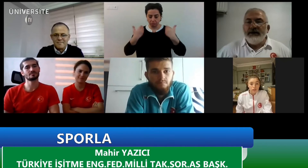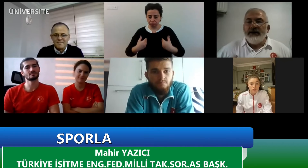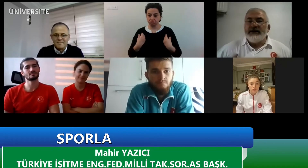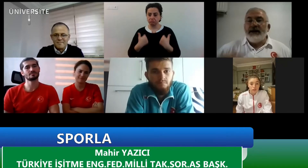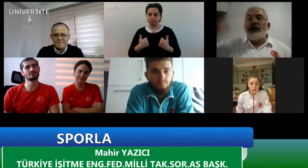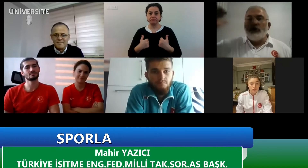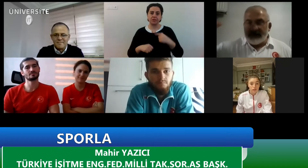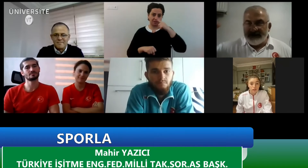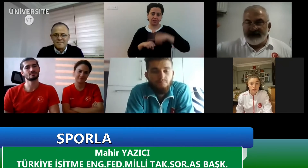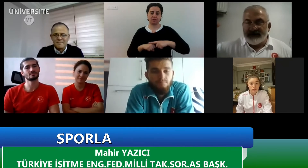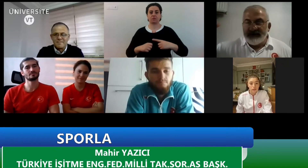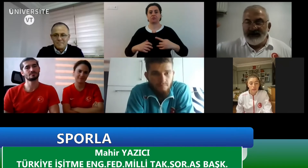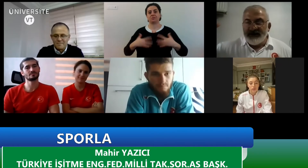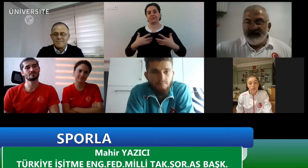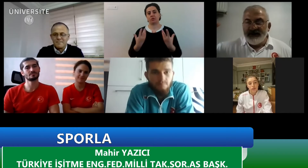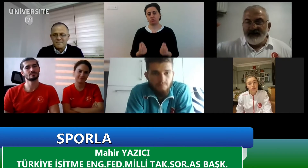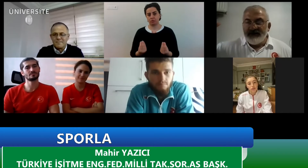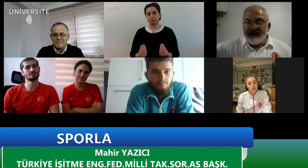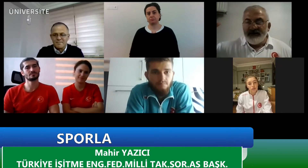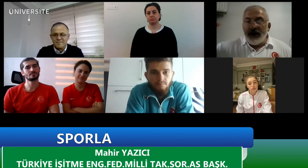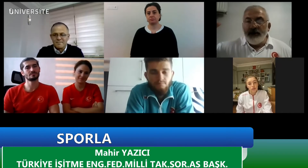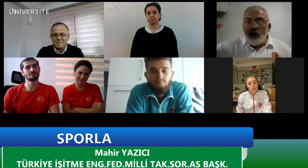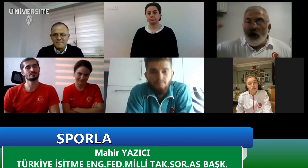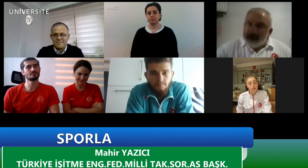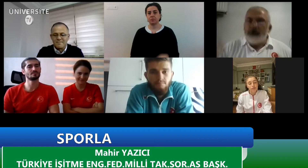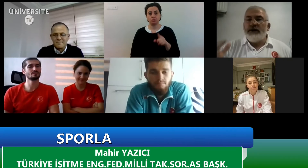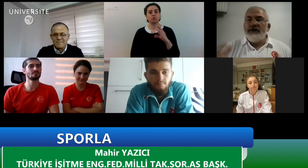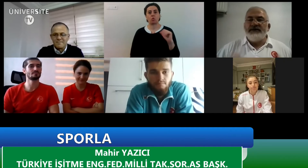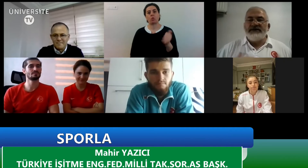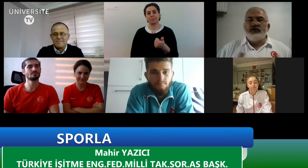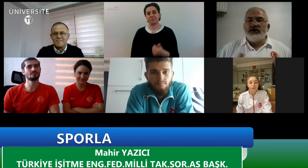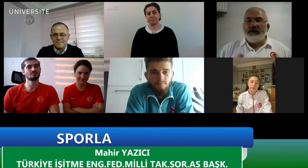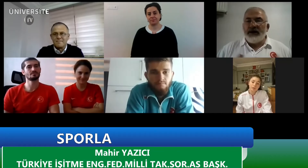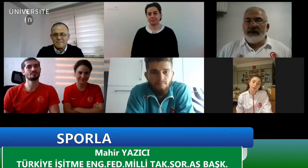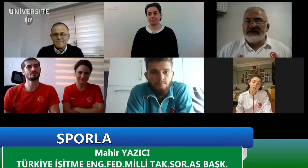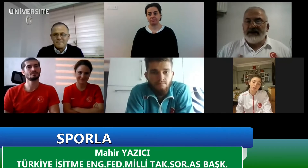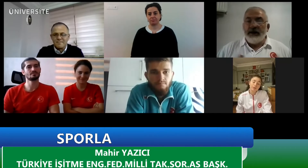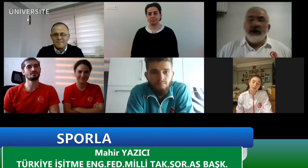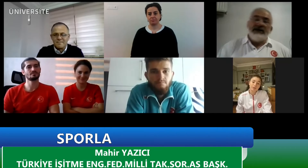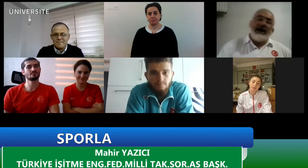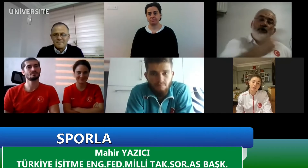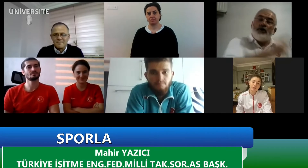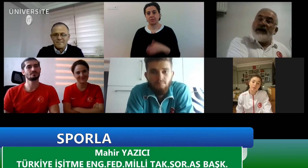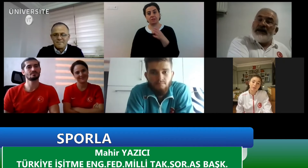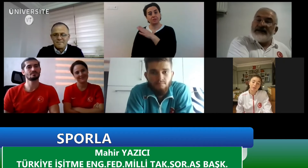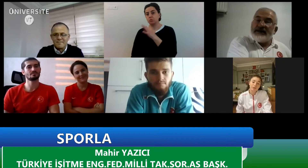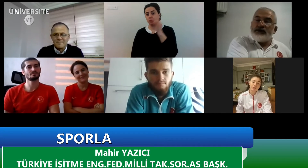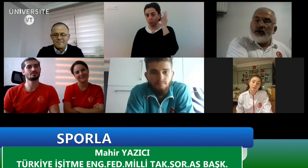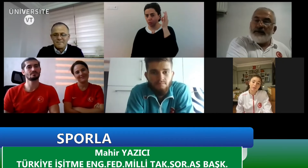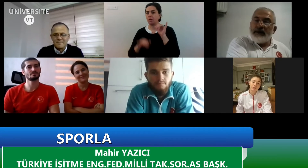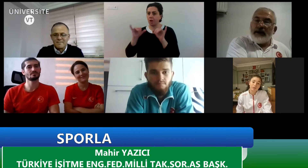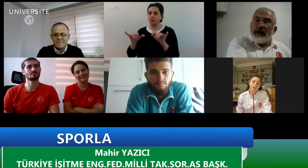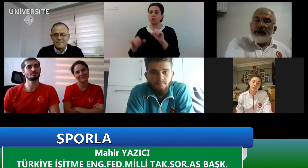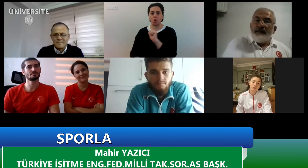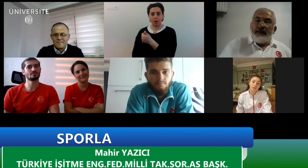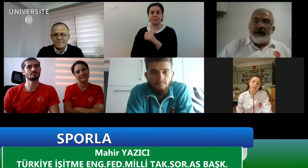özgüvenin tepe noktası var. Yani bu o kadar önemli ki bizim bu camiamızda. diğer normallerde de çok